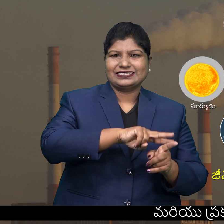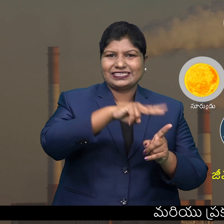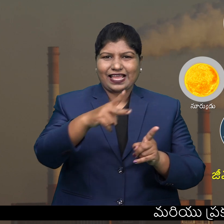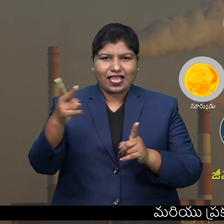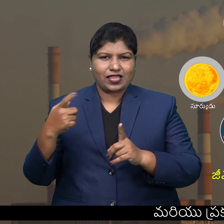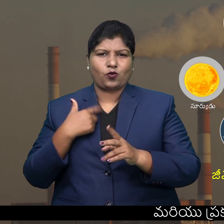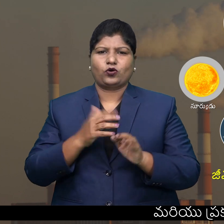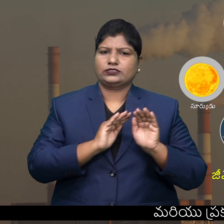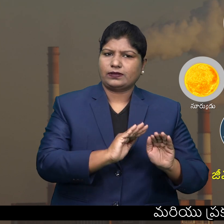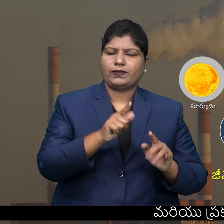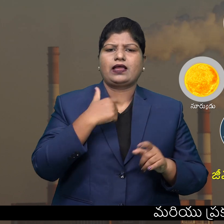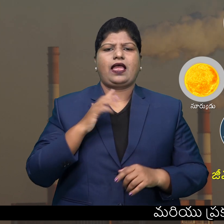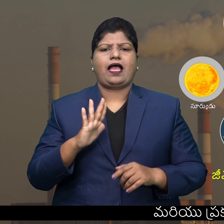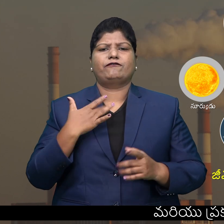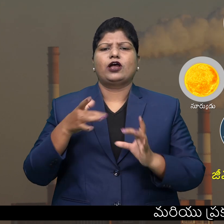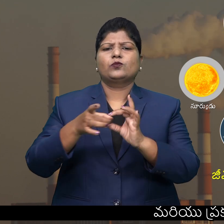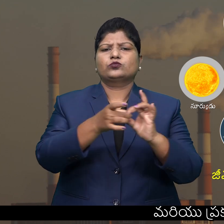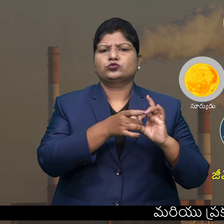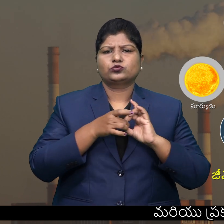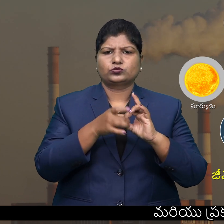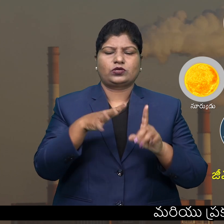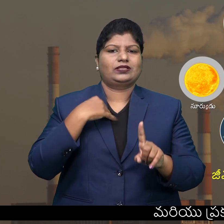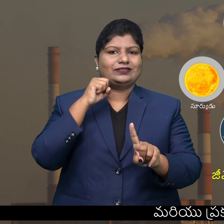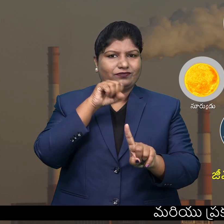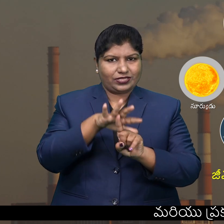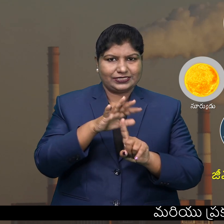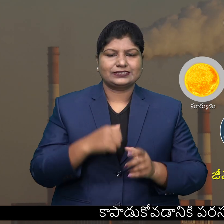మరియు ప్రకృతిలో సమతుల్యతను